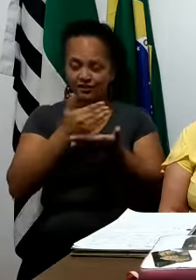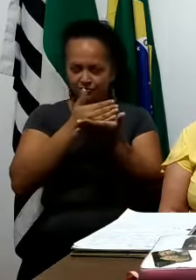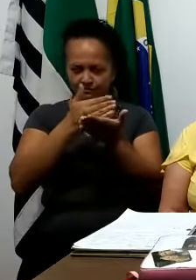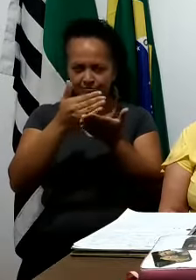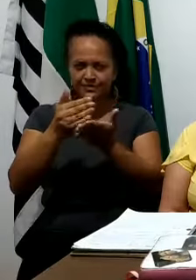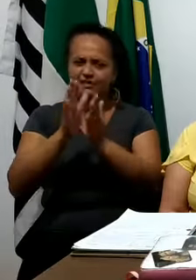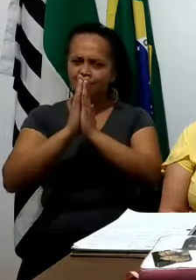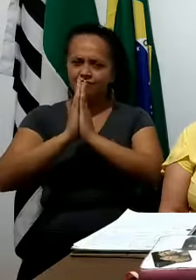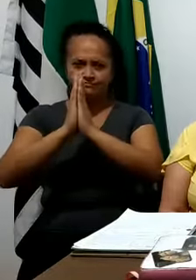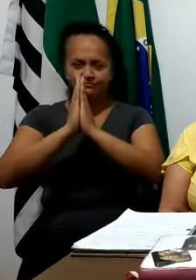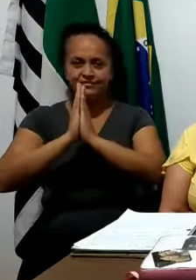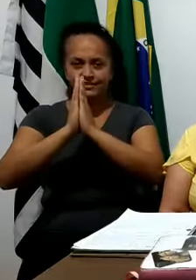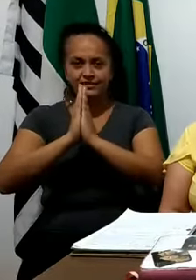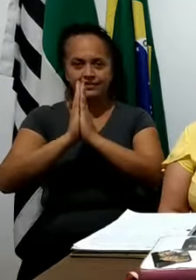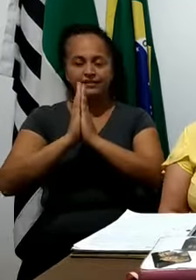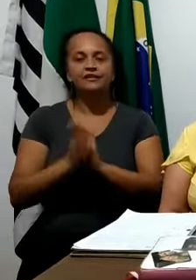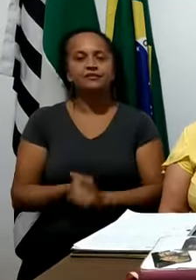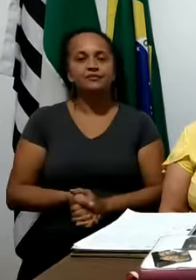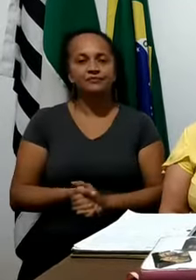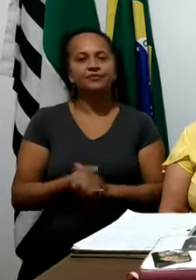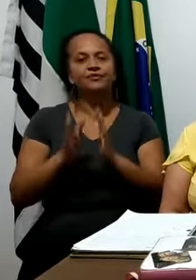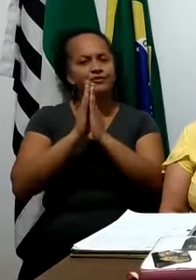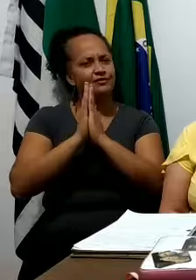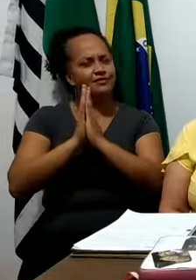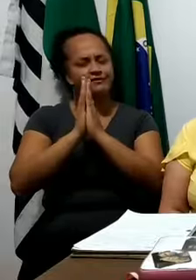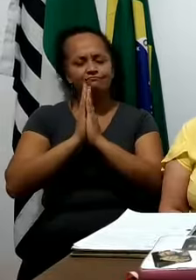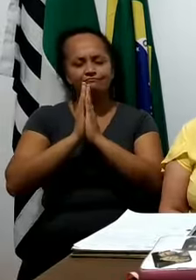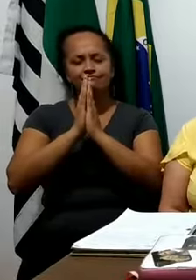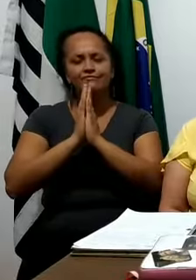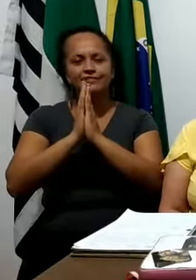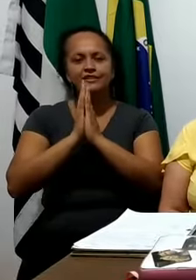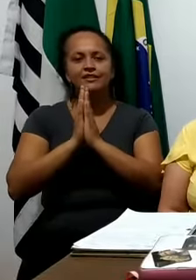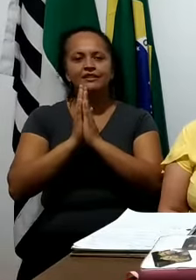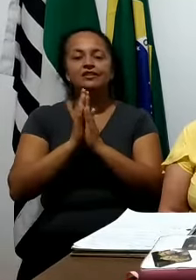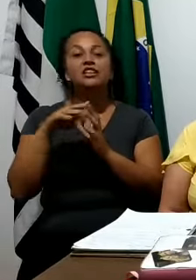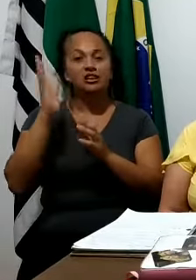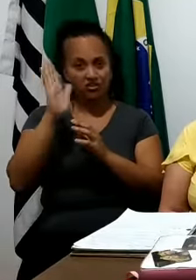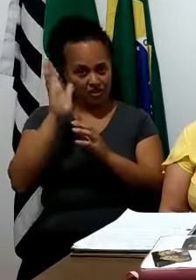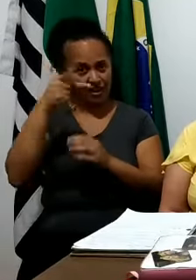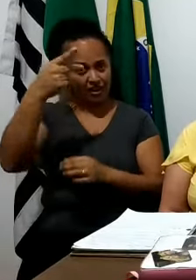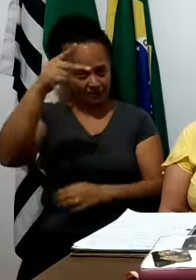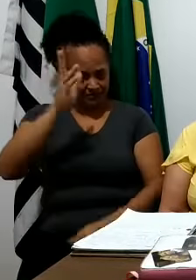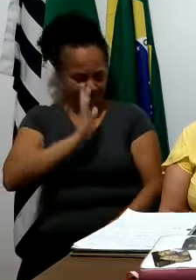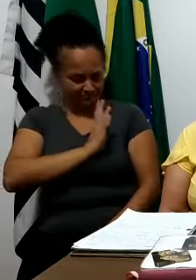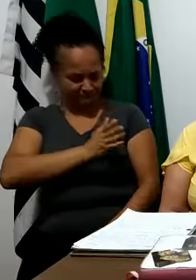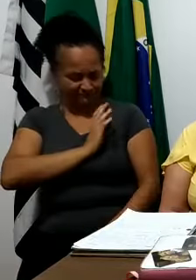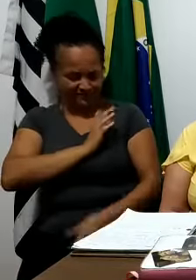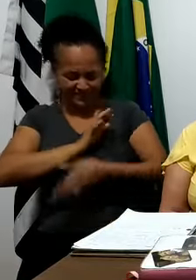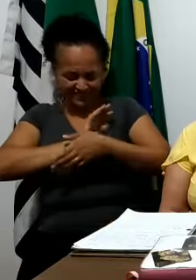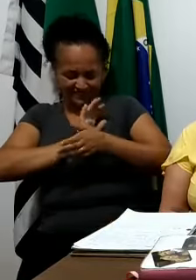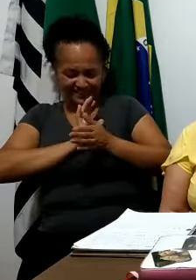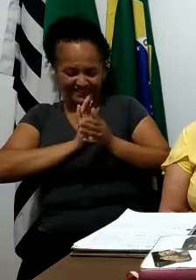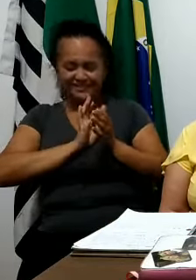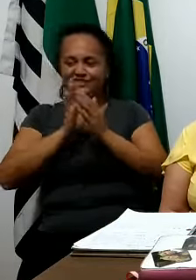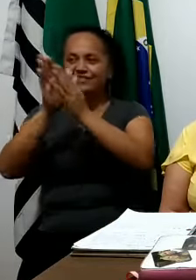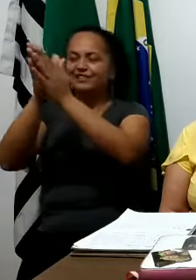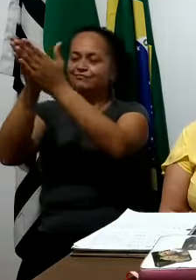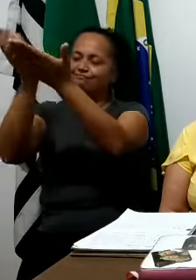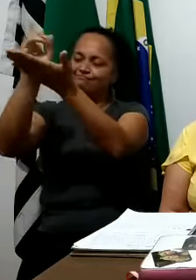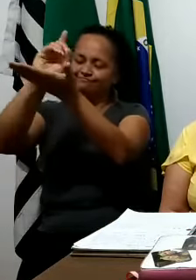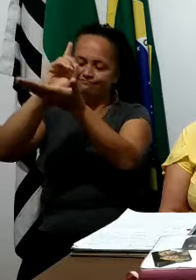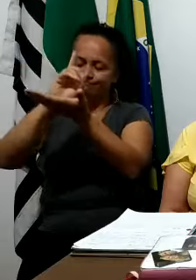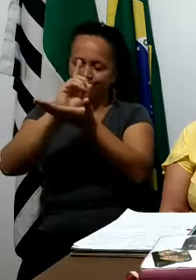oração, né? Uma oração que vai começar a trabalhar já no seu coração para receber essa palavra que